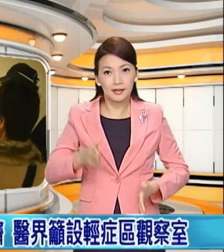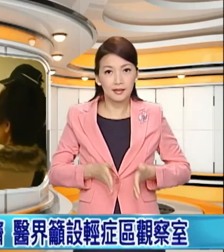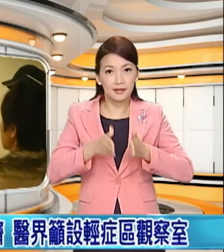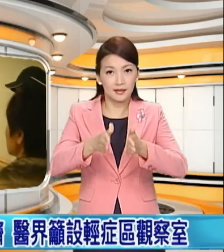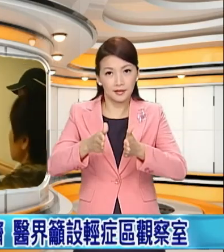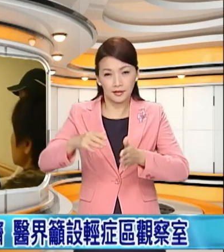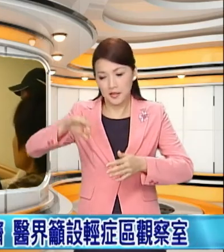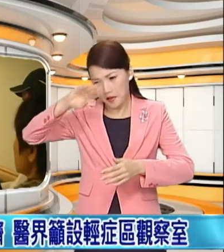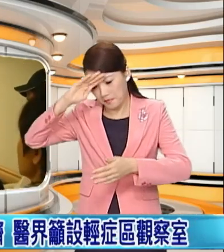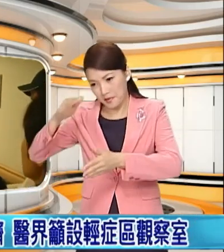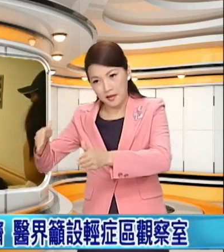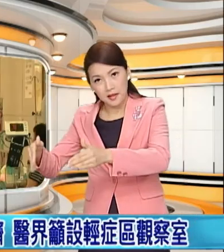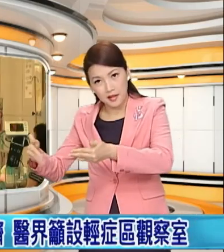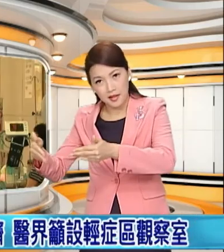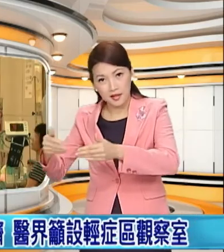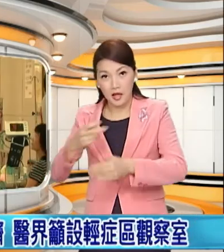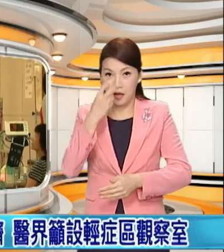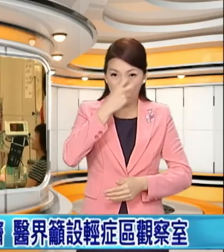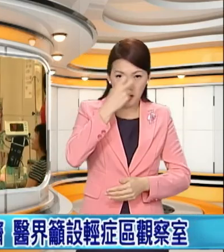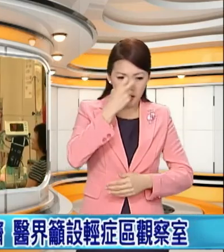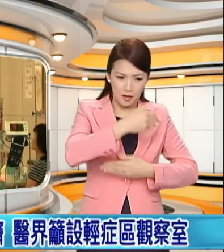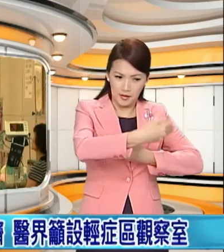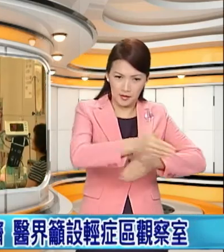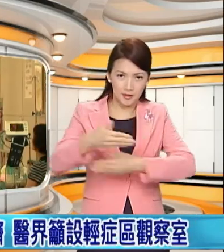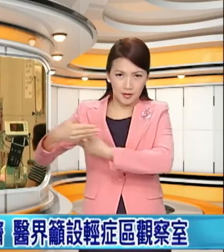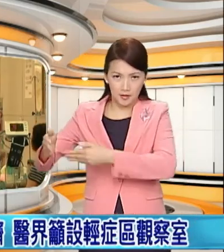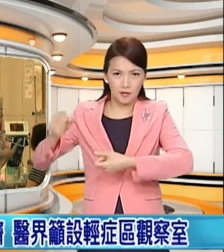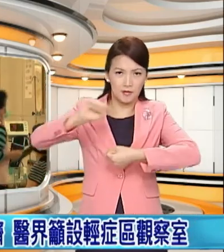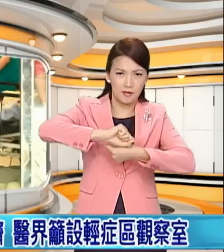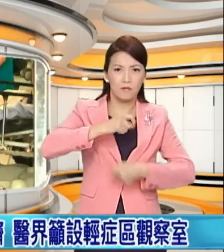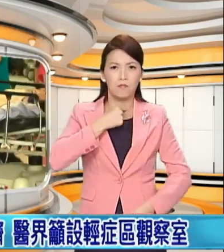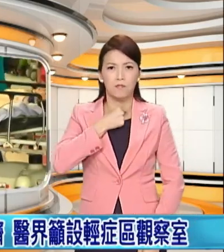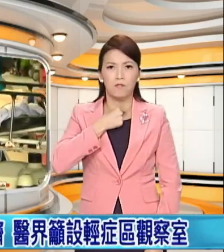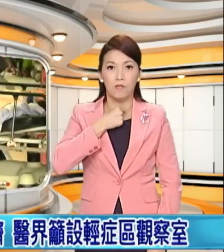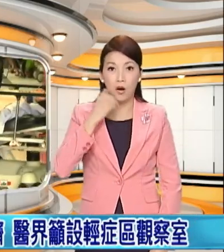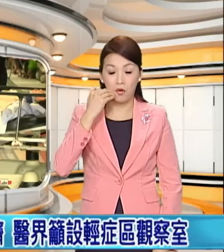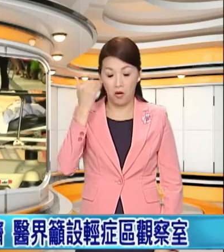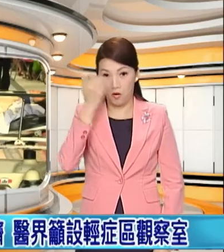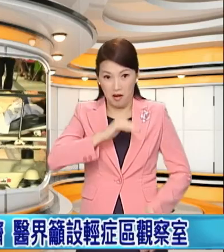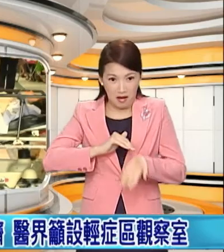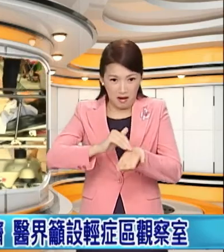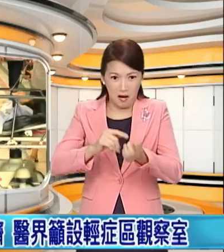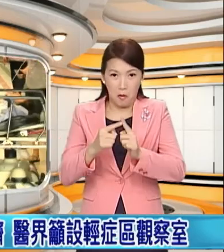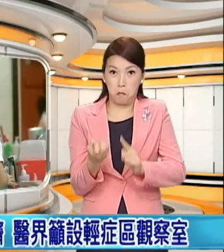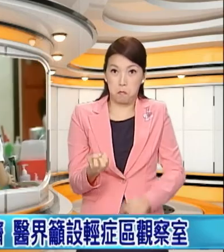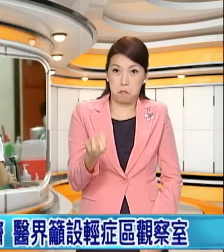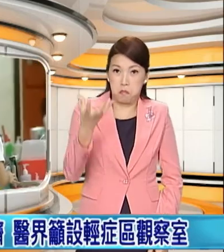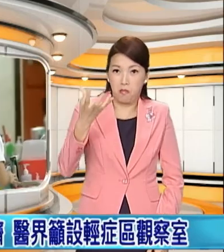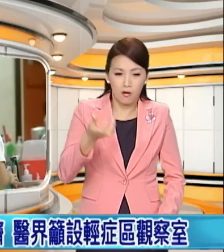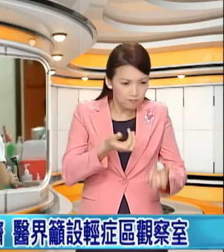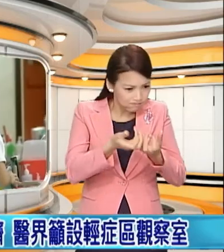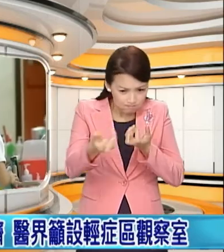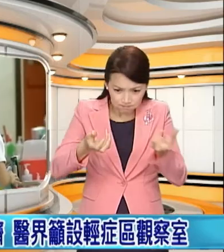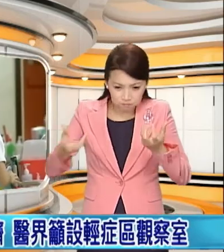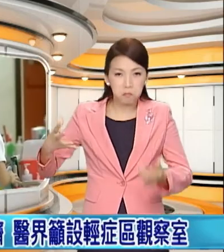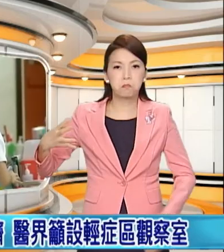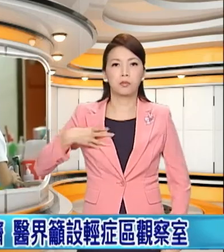有轻症区以及观察室，以因应大量涌进急诊的病患。